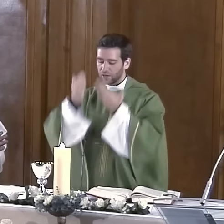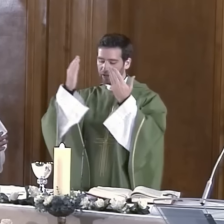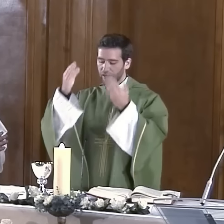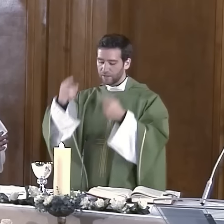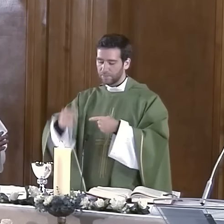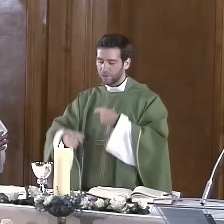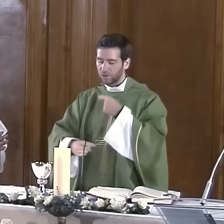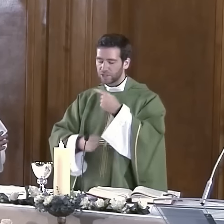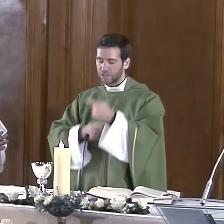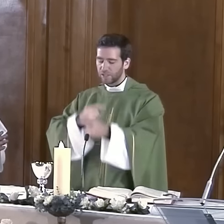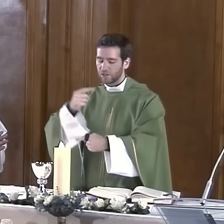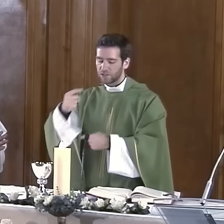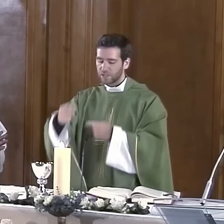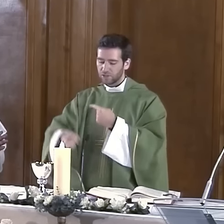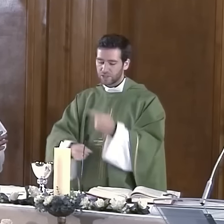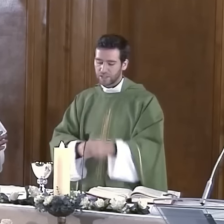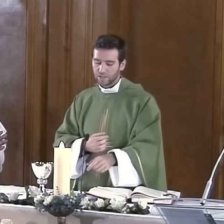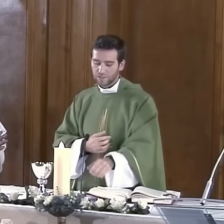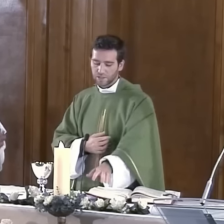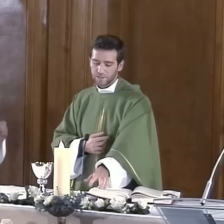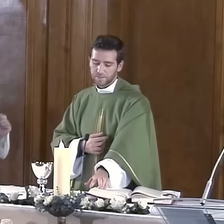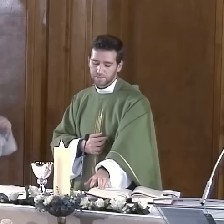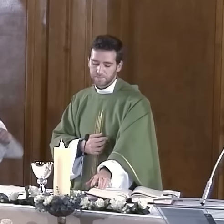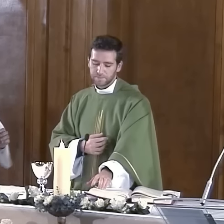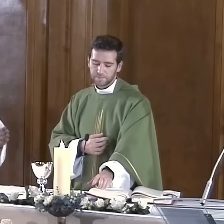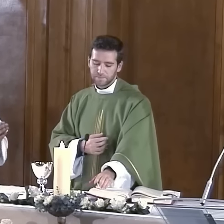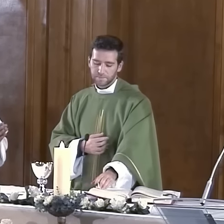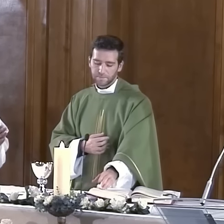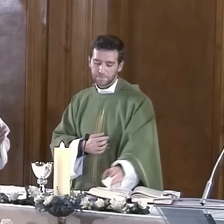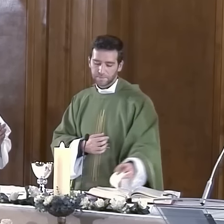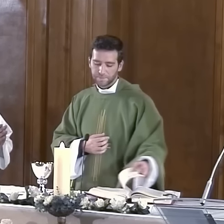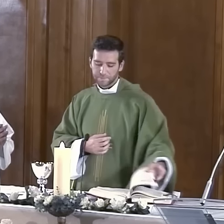toda gloria, por los siglos de los siglos.